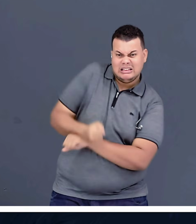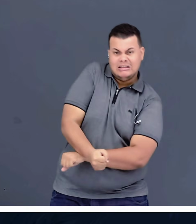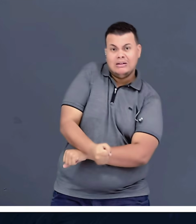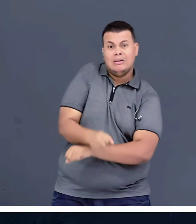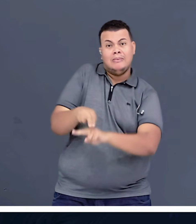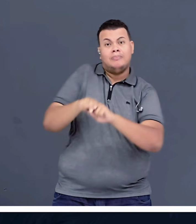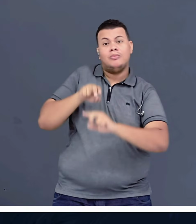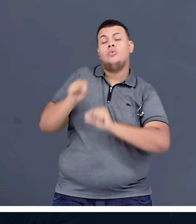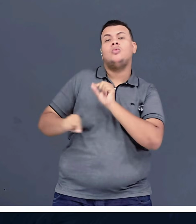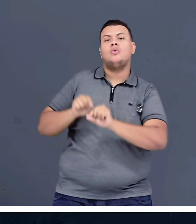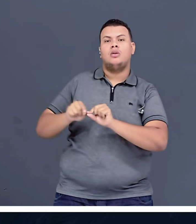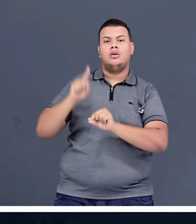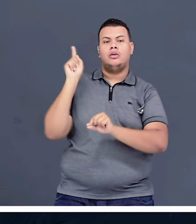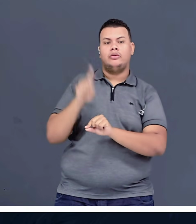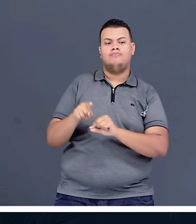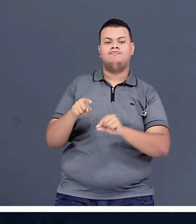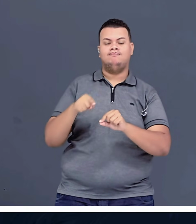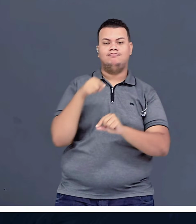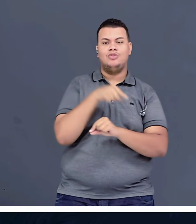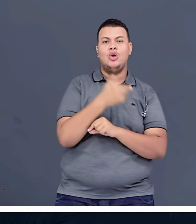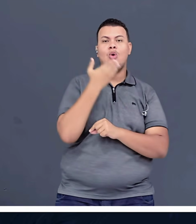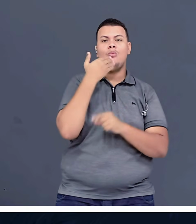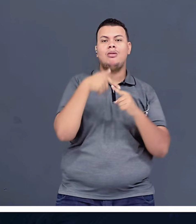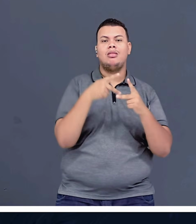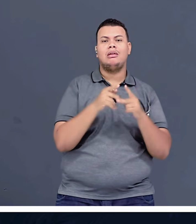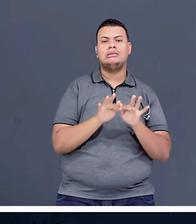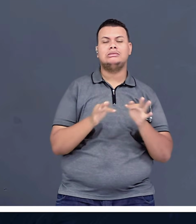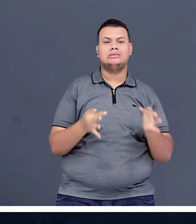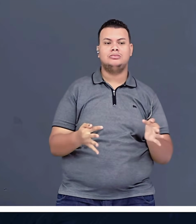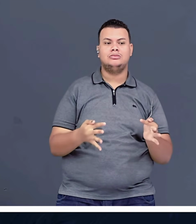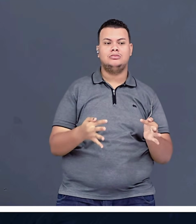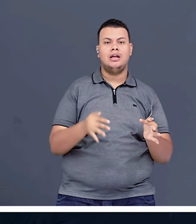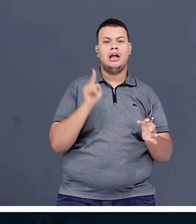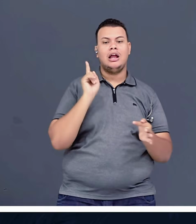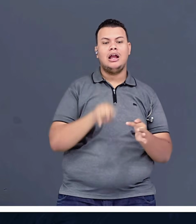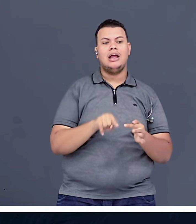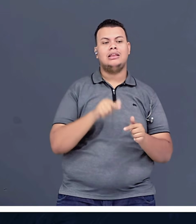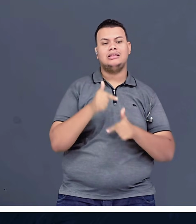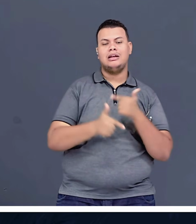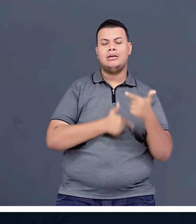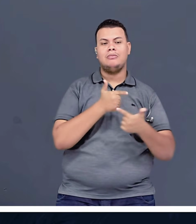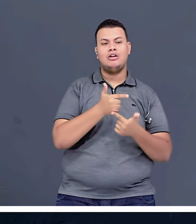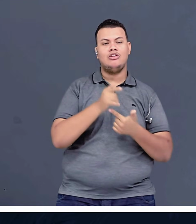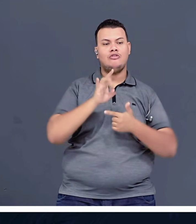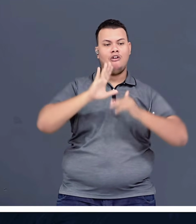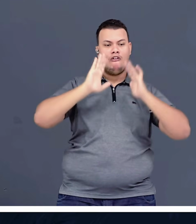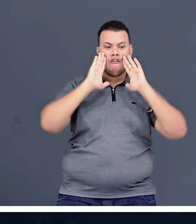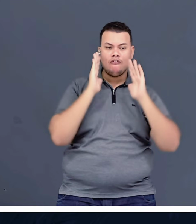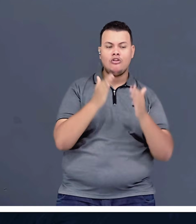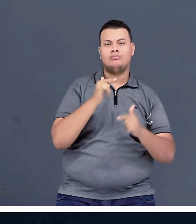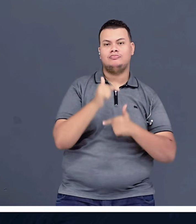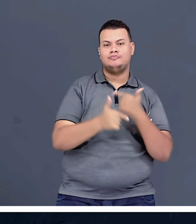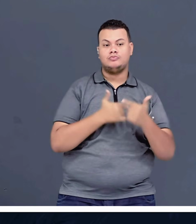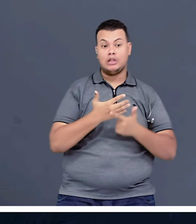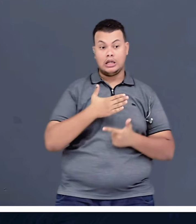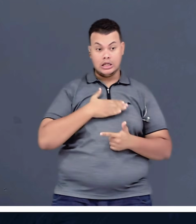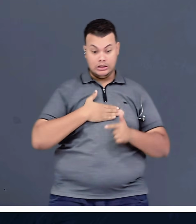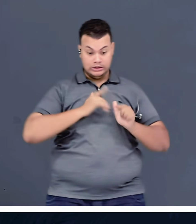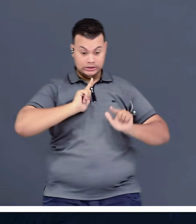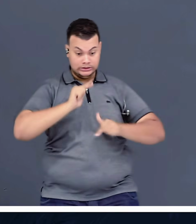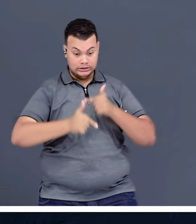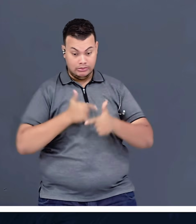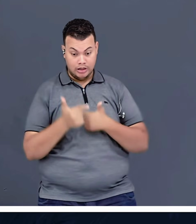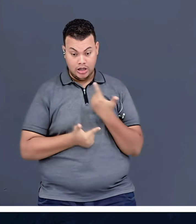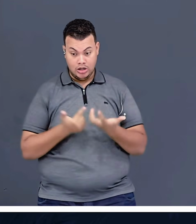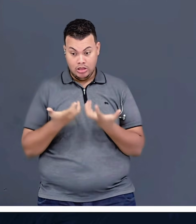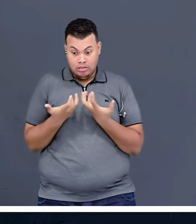prato de comida. Só isso. Eu trabalho para sobreviver. Eu trabalho para não